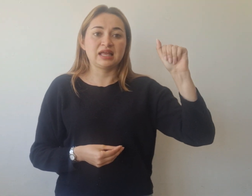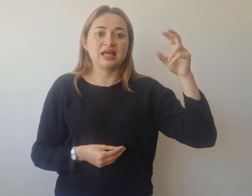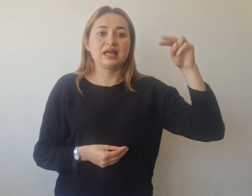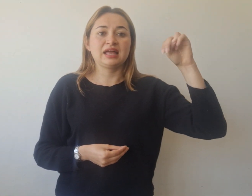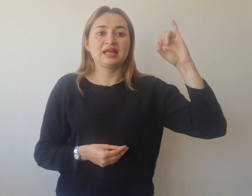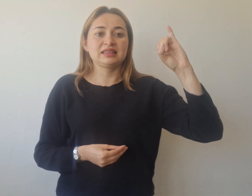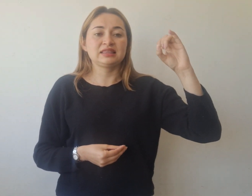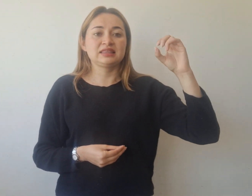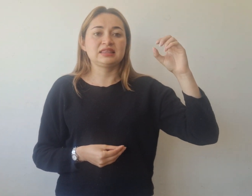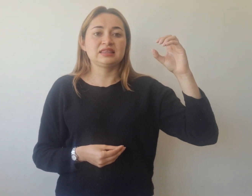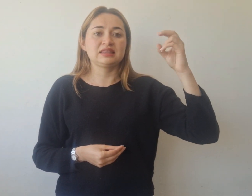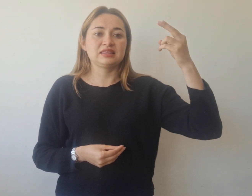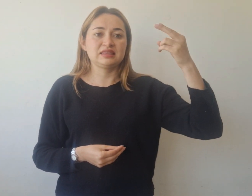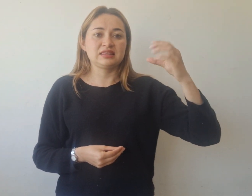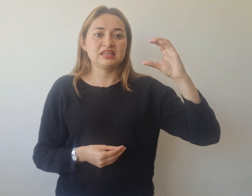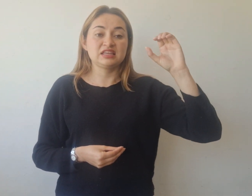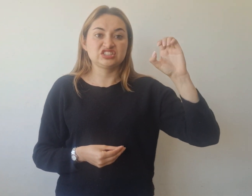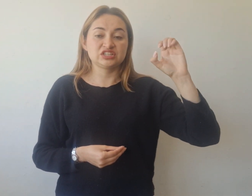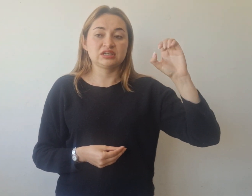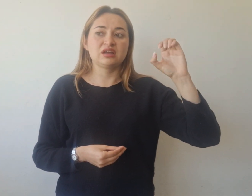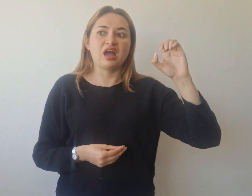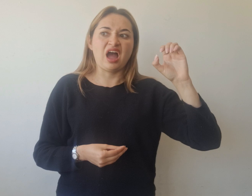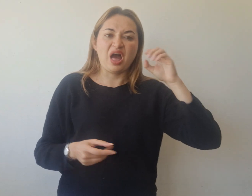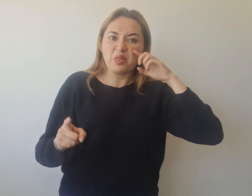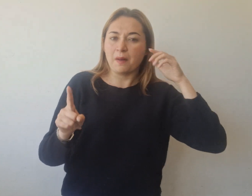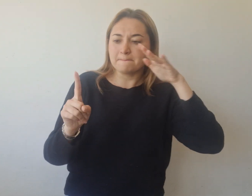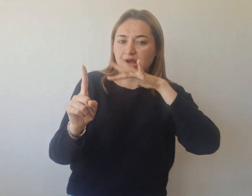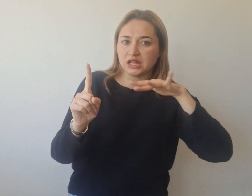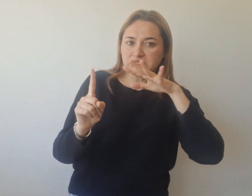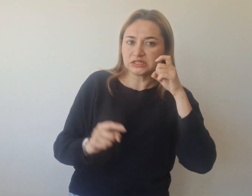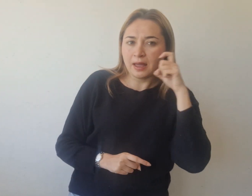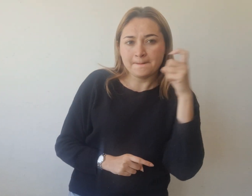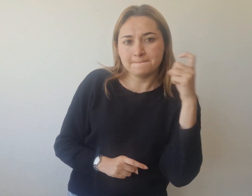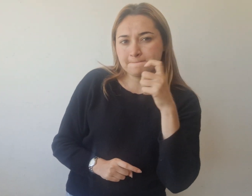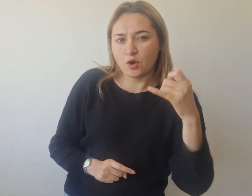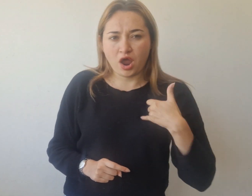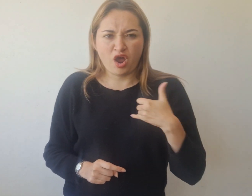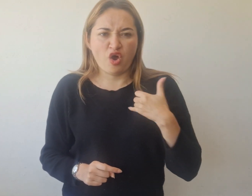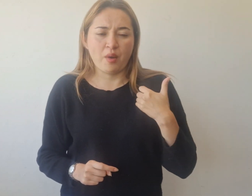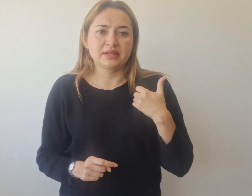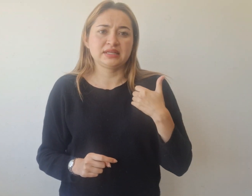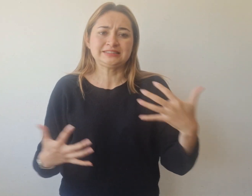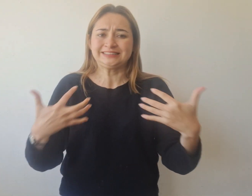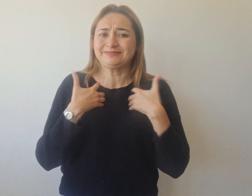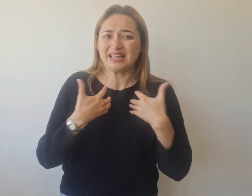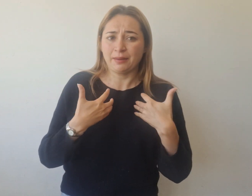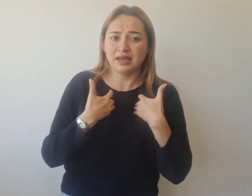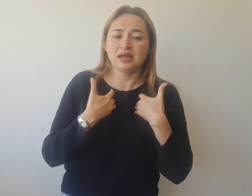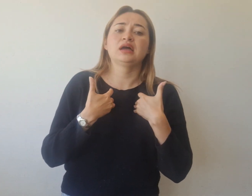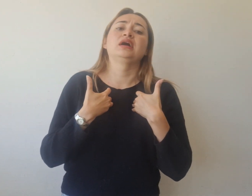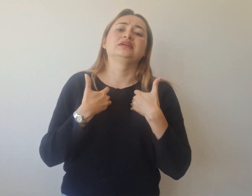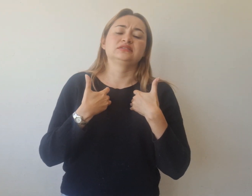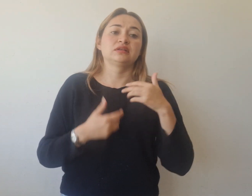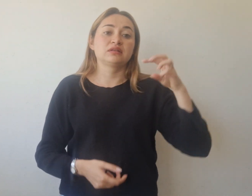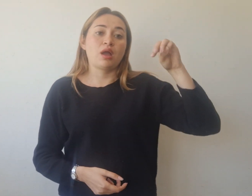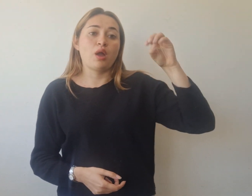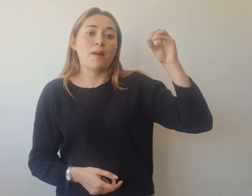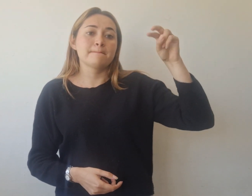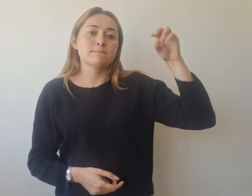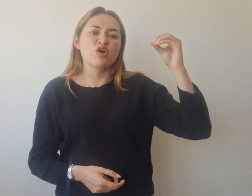Buscar las víctimas y engañarlos darí tuiran coma mono encargados de